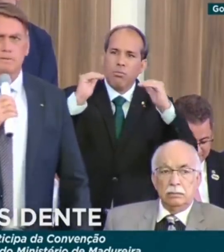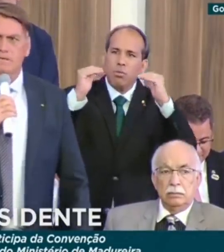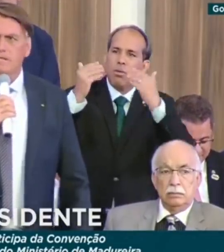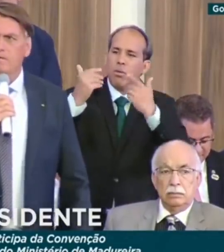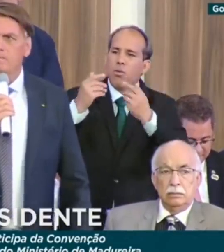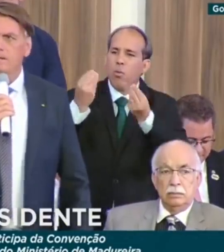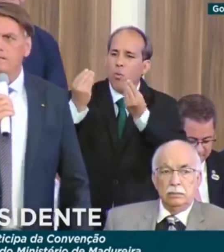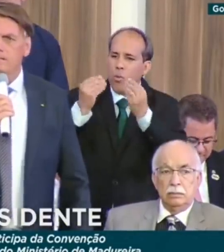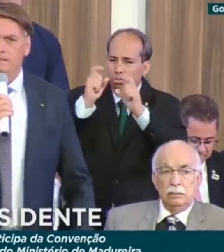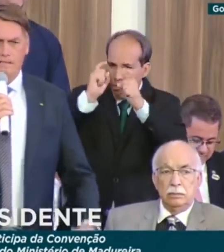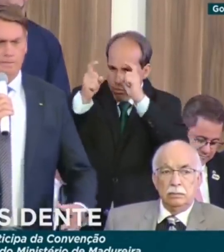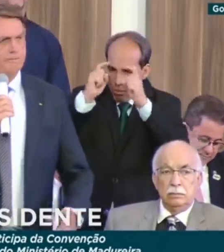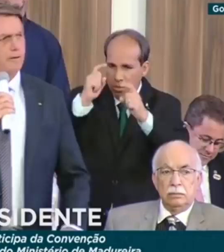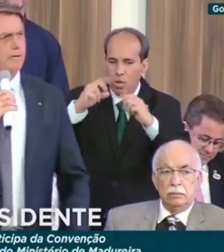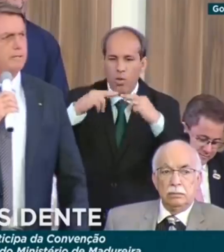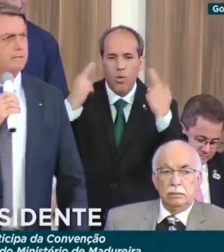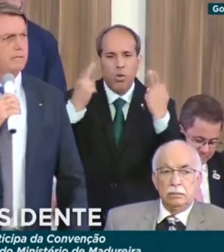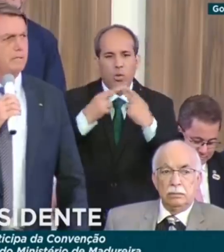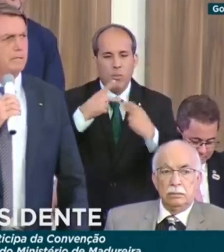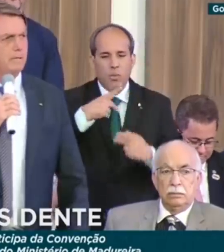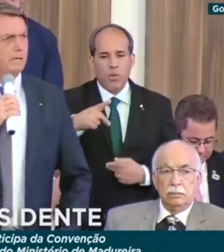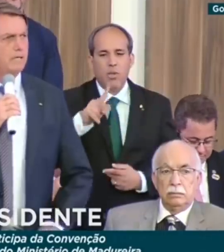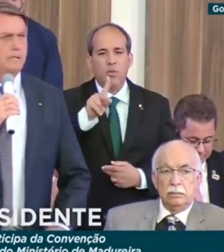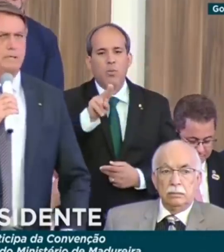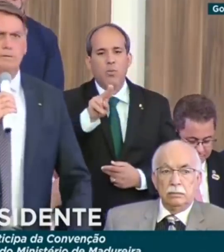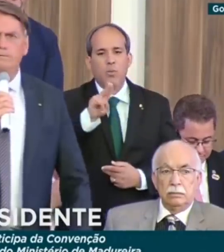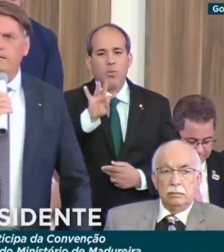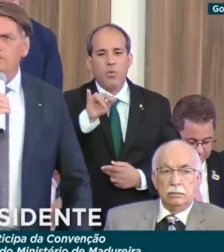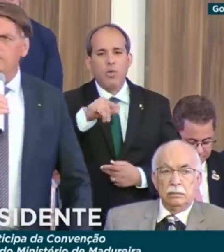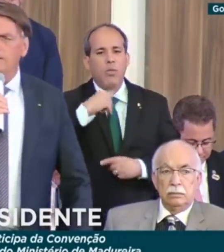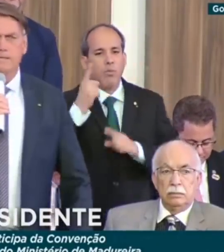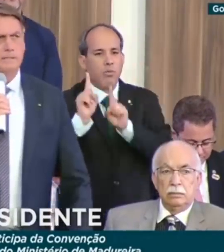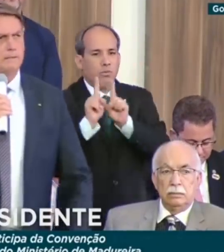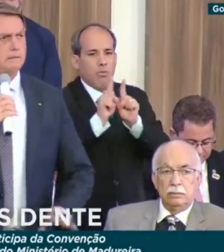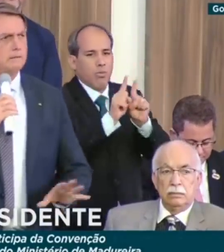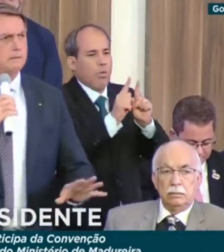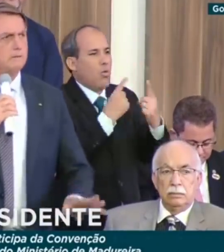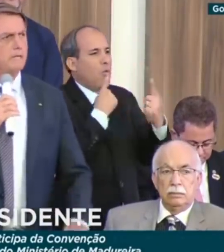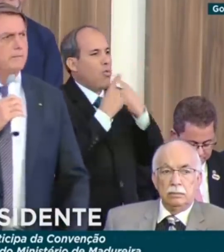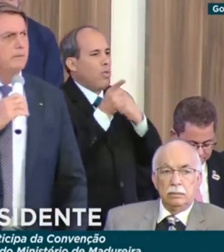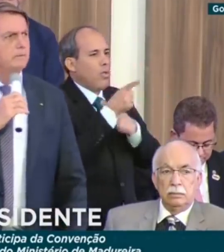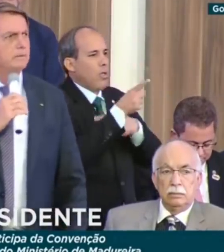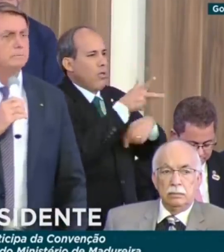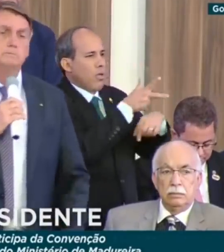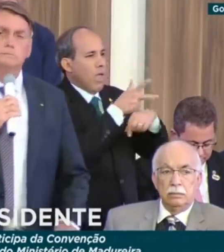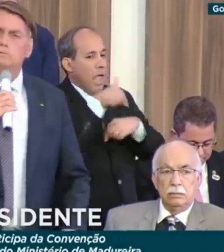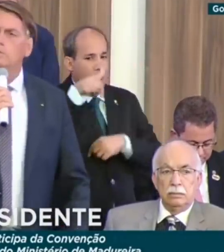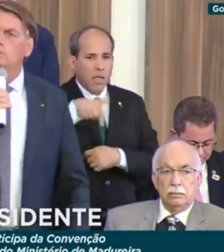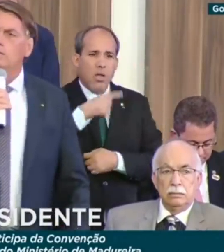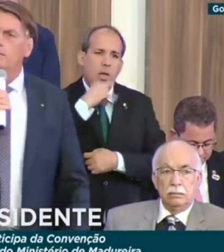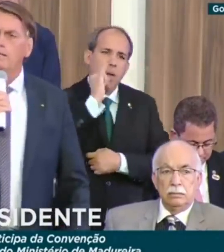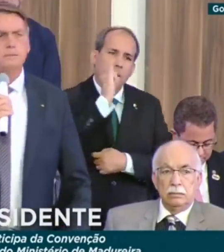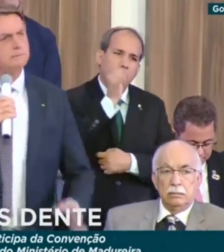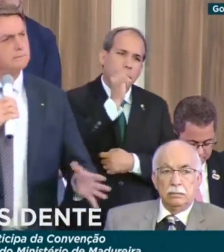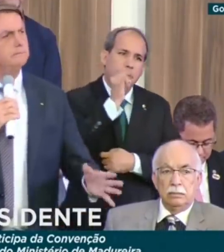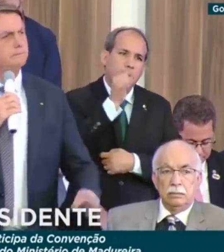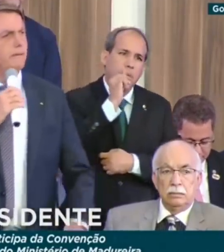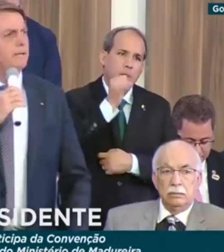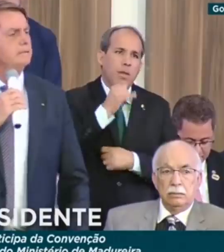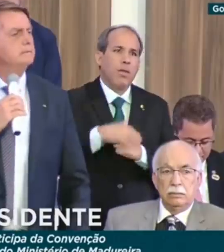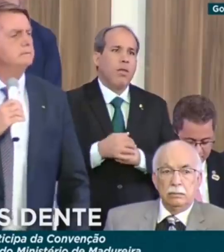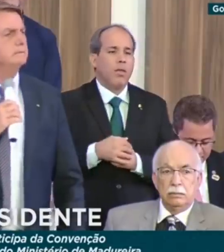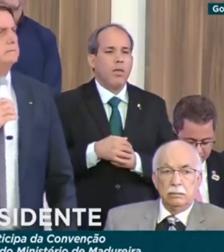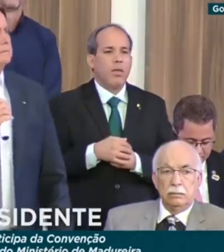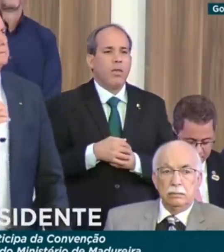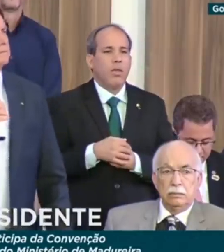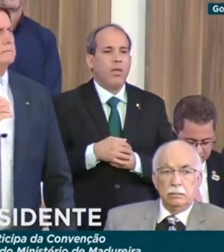fomos conversar com a imprensa e ele me falou antes: aqui eu falo com a imprensa e não tem pergunta. Estou na tua casa,